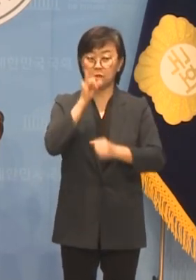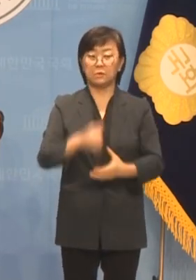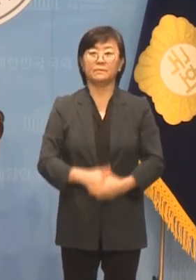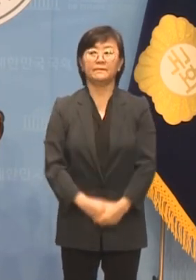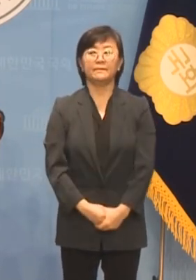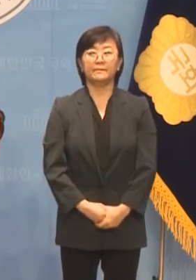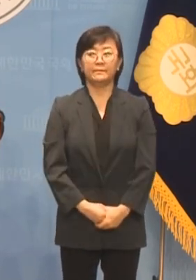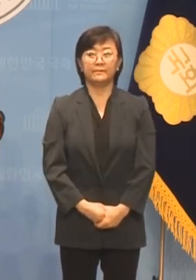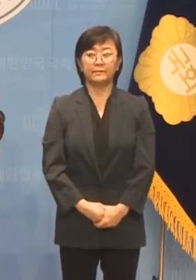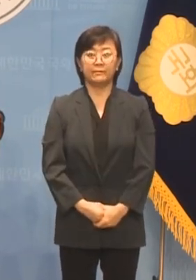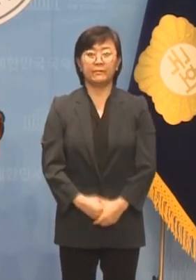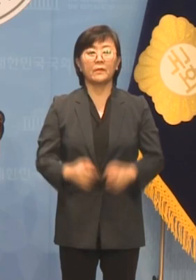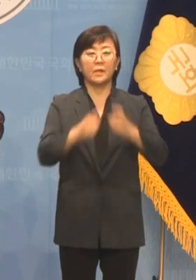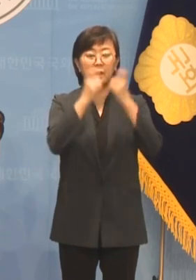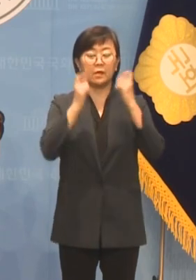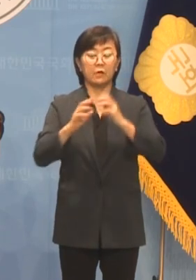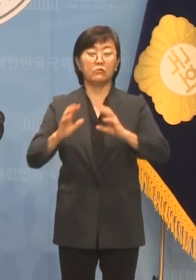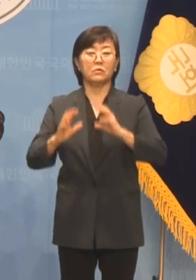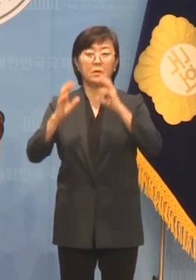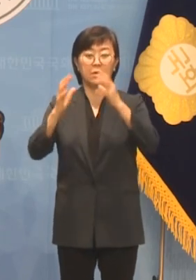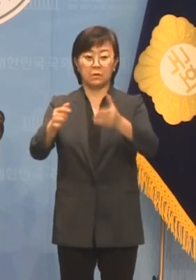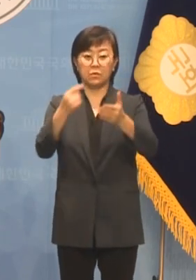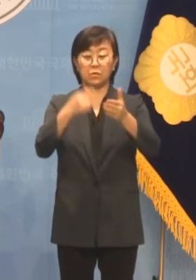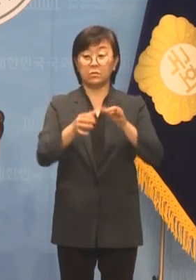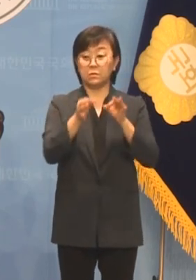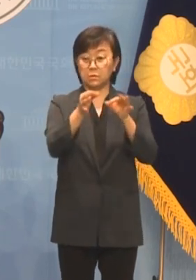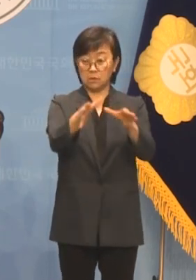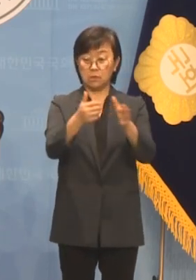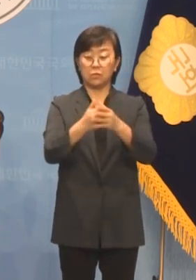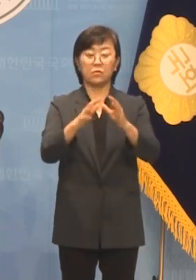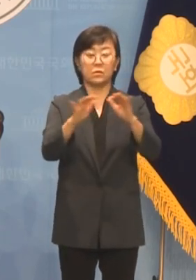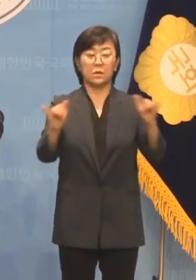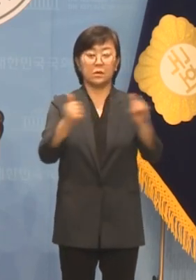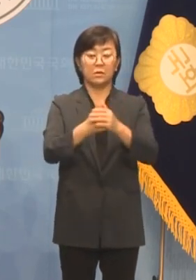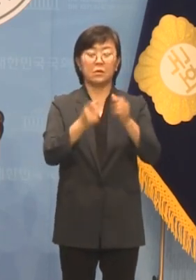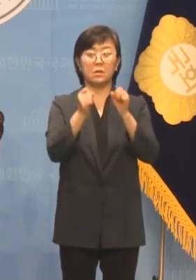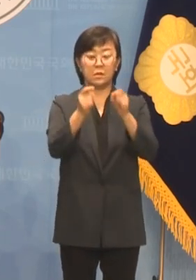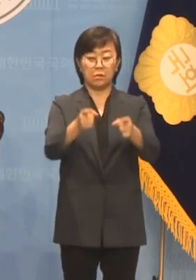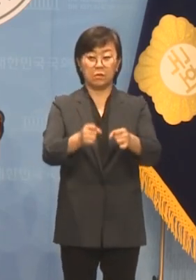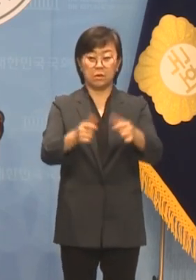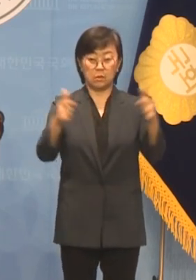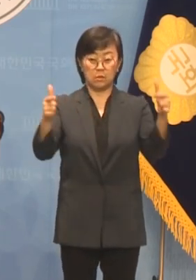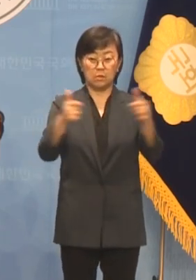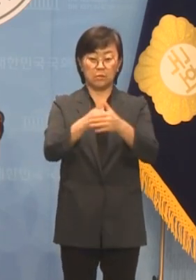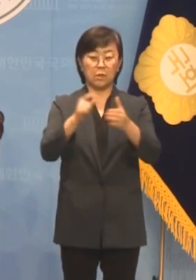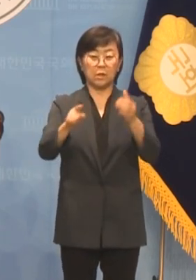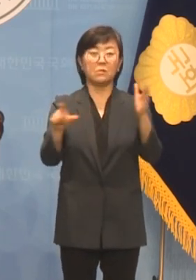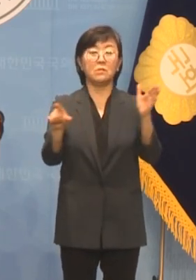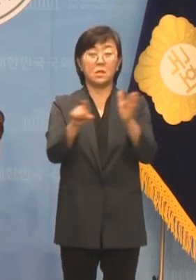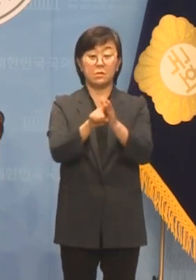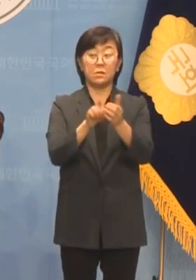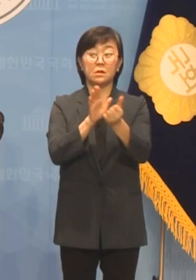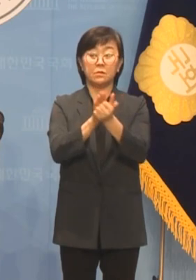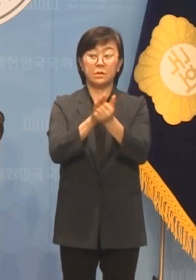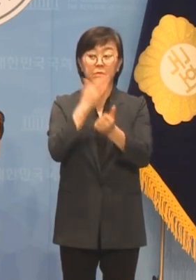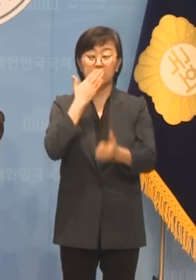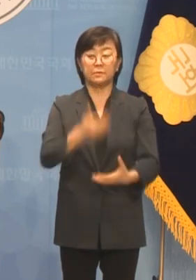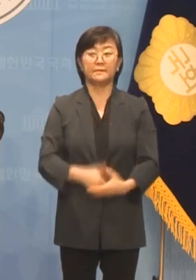있었습니다. 개인과 국가의 교육 투자는 국민들의 기회 확대로 그 믿음을